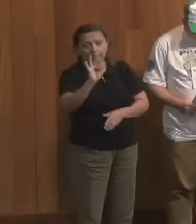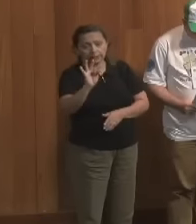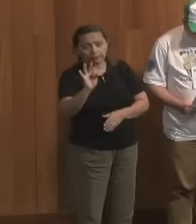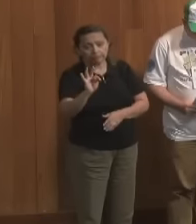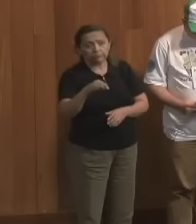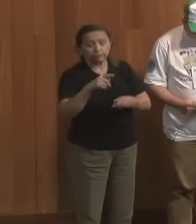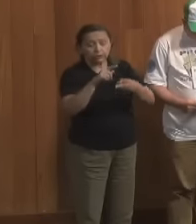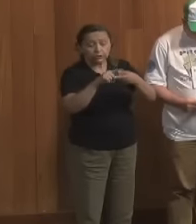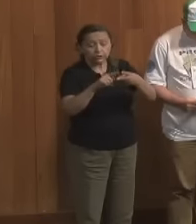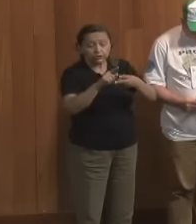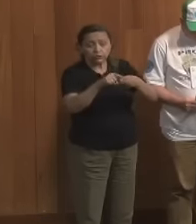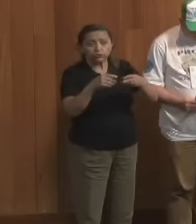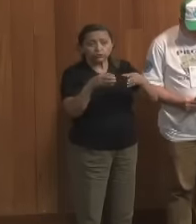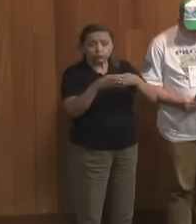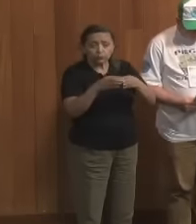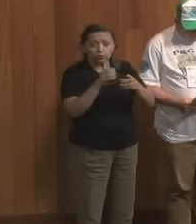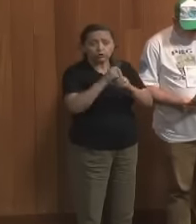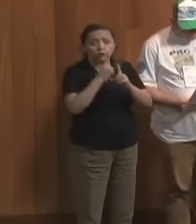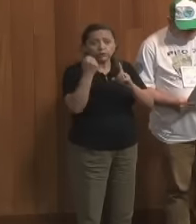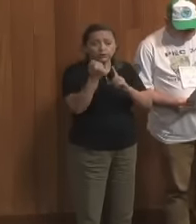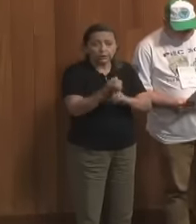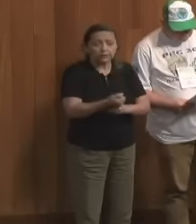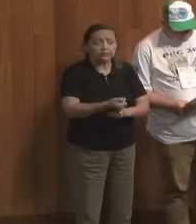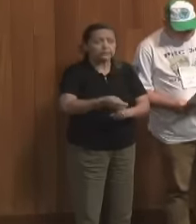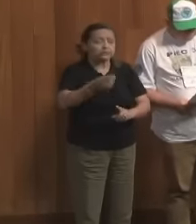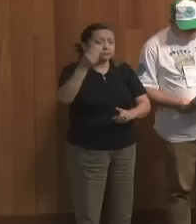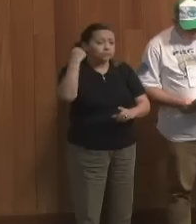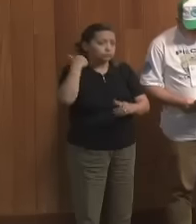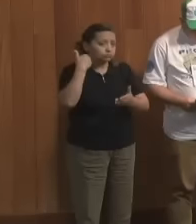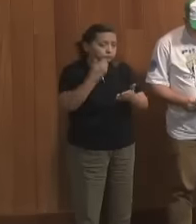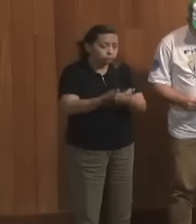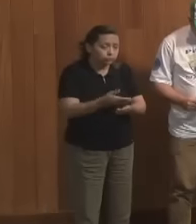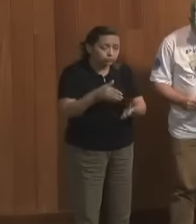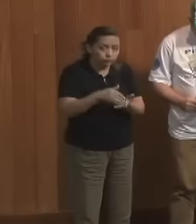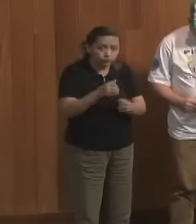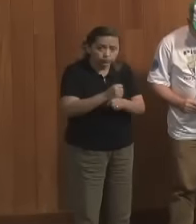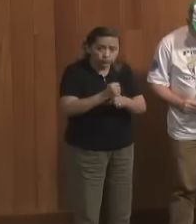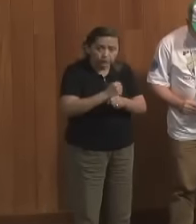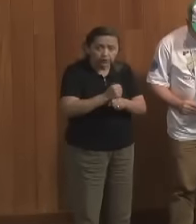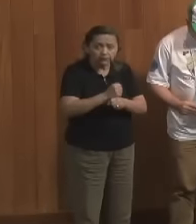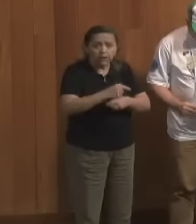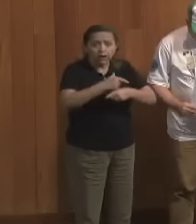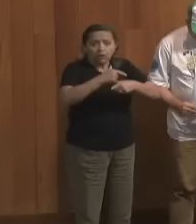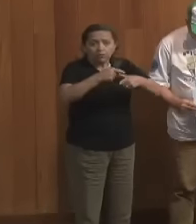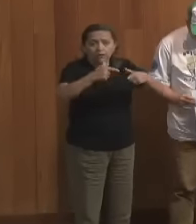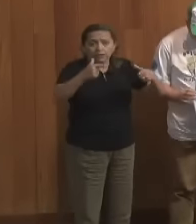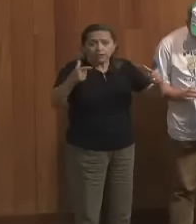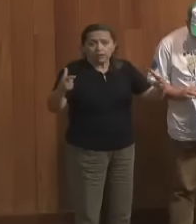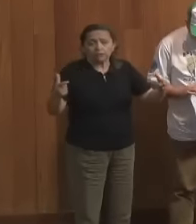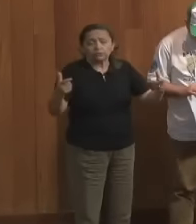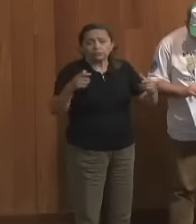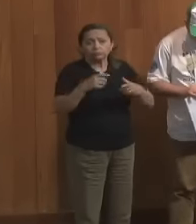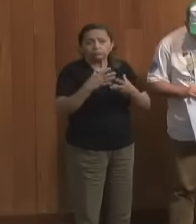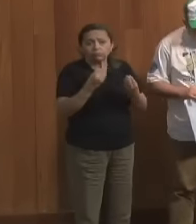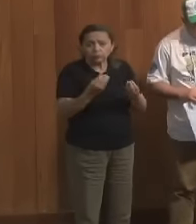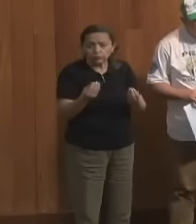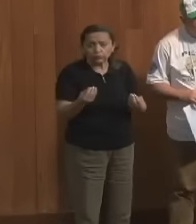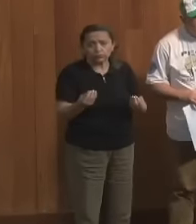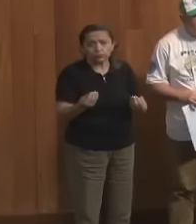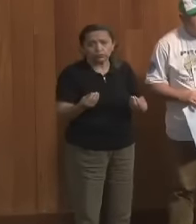dois grupos sociais que, ao longo dos últimos anos, vêm aumentando